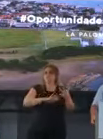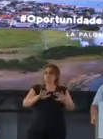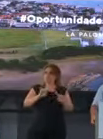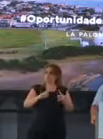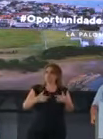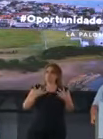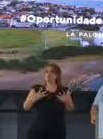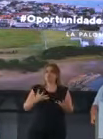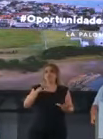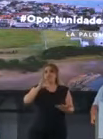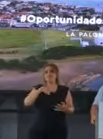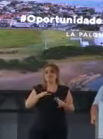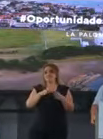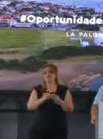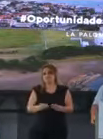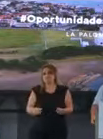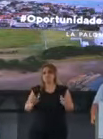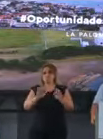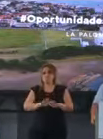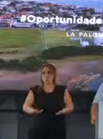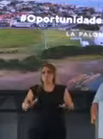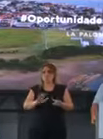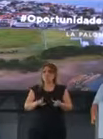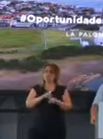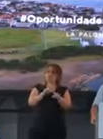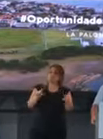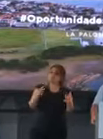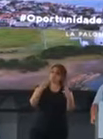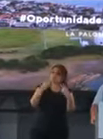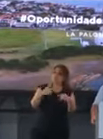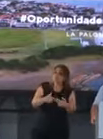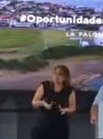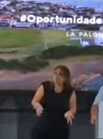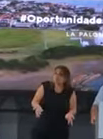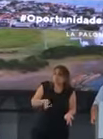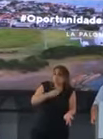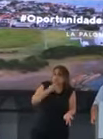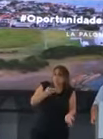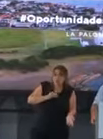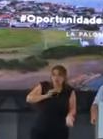Nosotros preferimos hablar así. A algunos les llama la atención, pero es como somos.